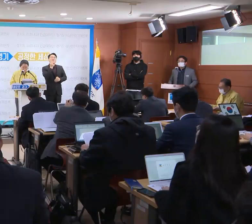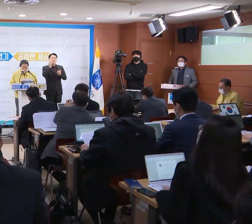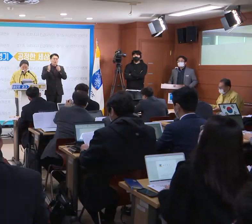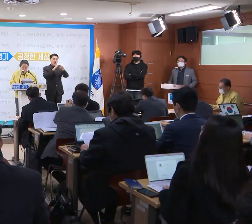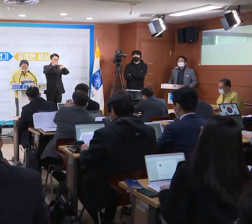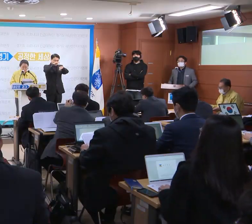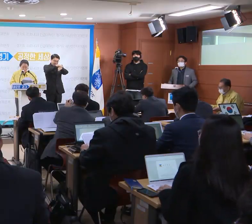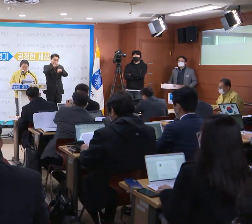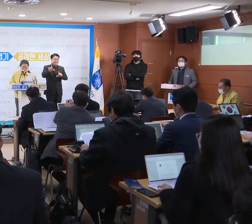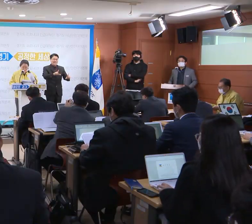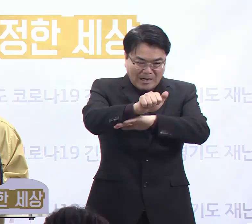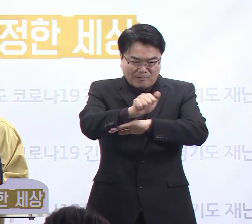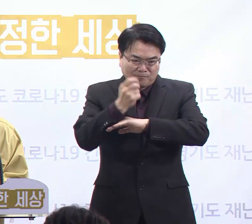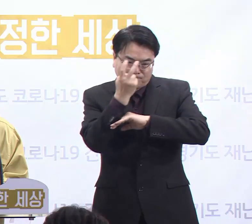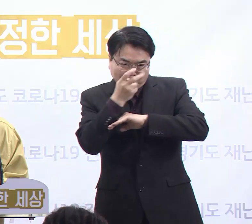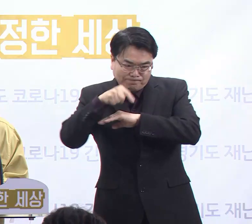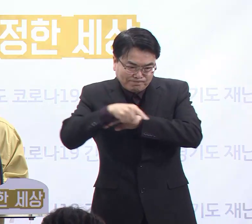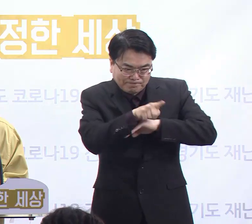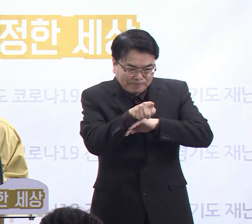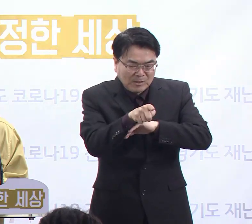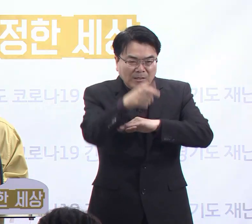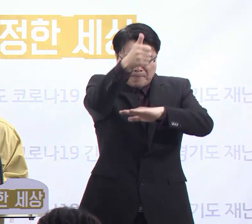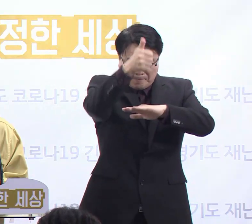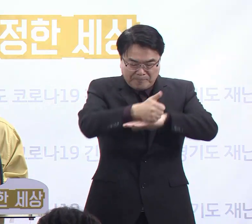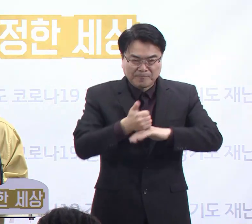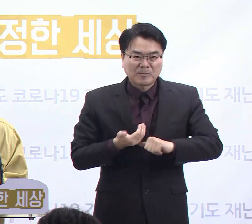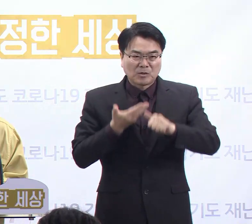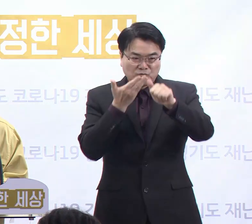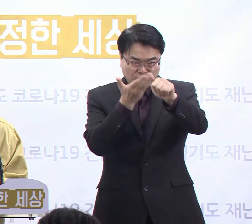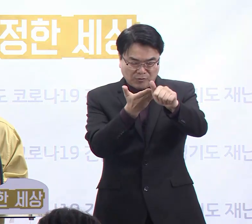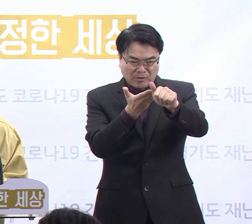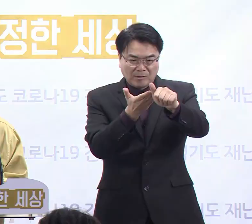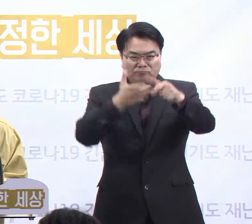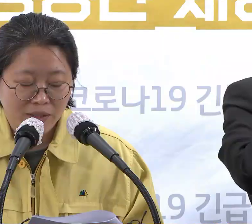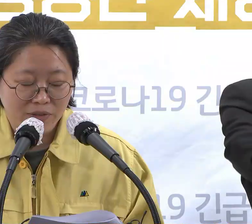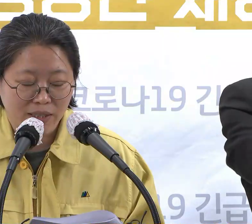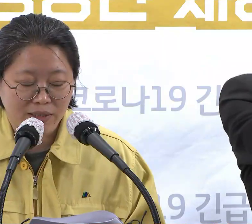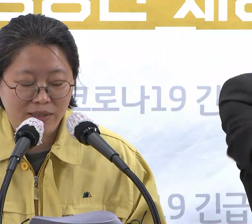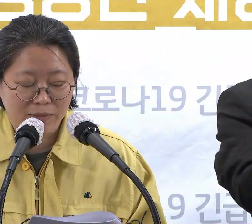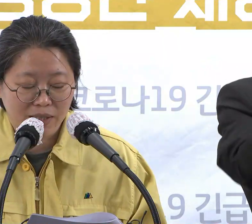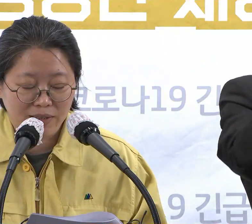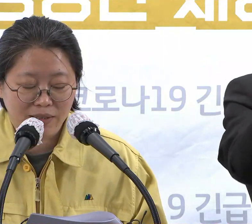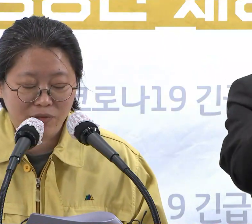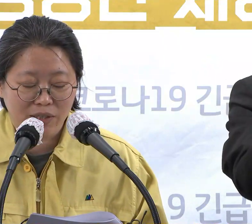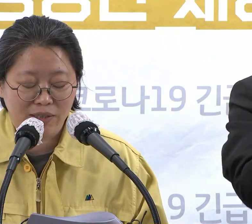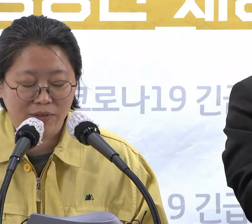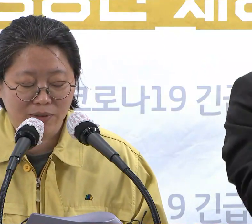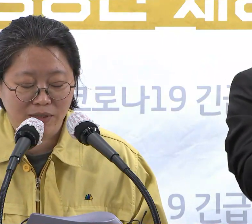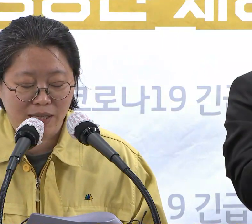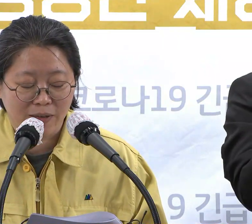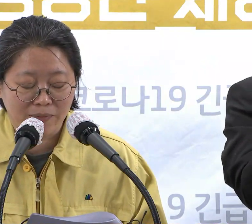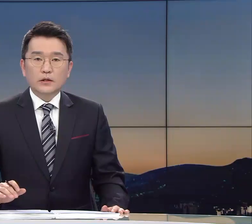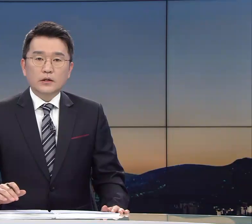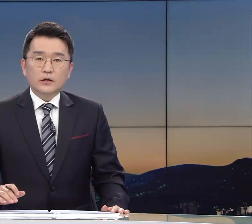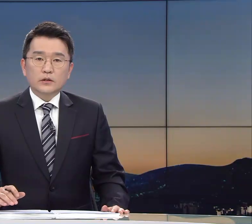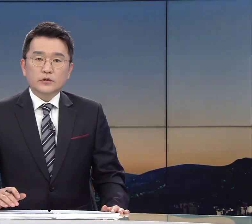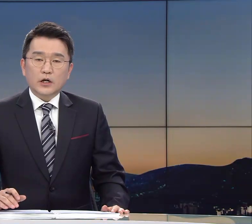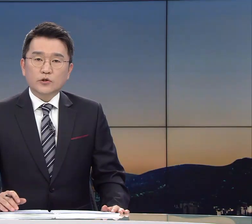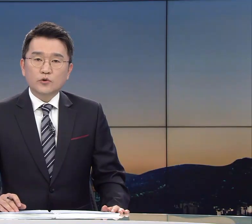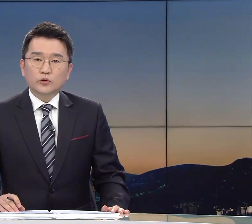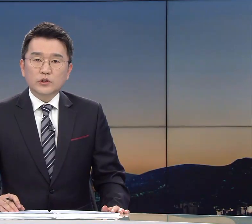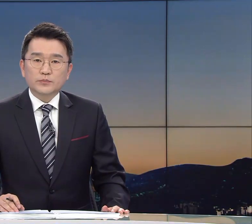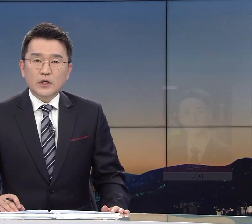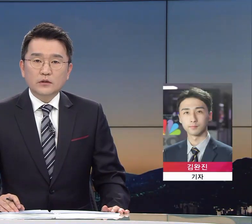경기도는 소독하지 않은 분무기를 다른 사람 입에 계속 뿌리면서 확진자가 더 나올 수밖에 없는 상황이라고 설명했습니다.